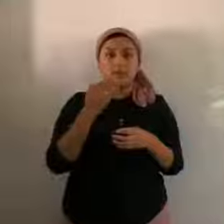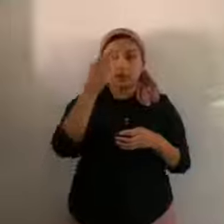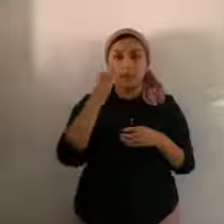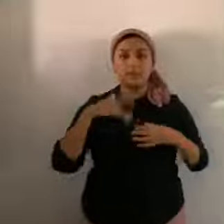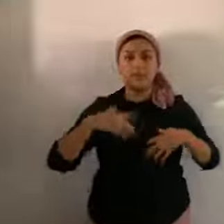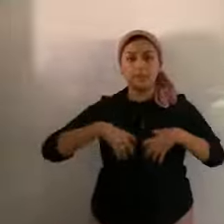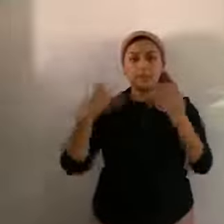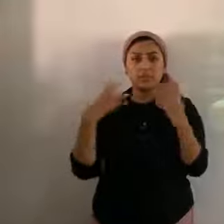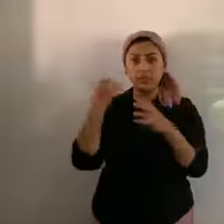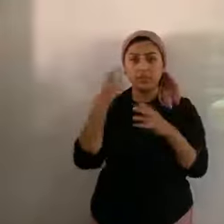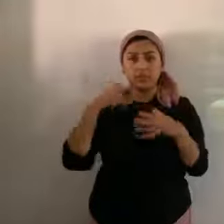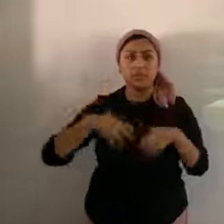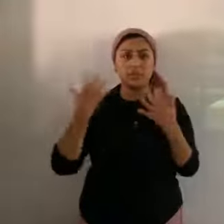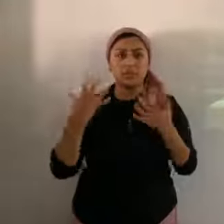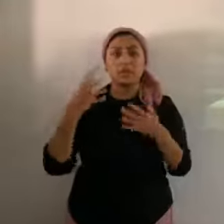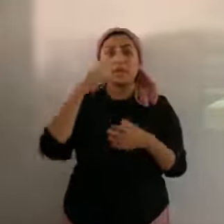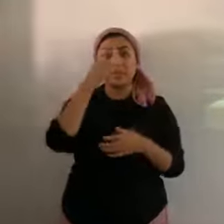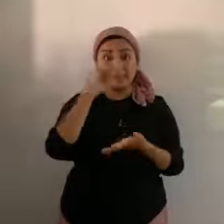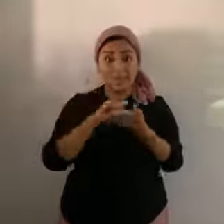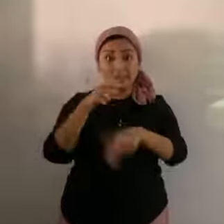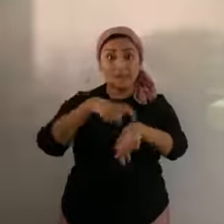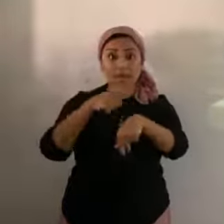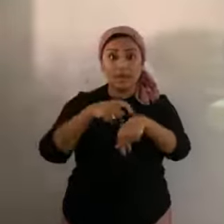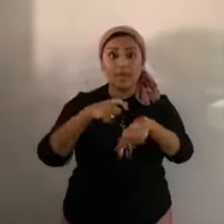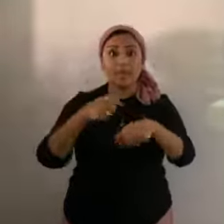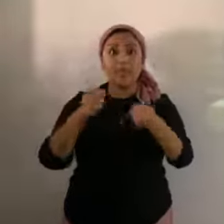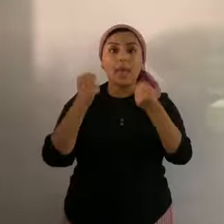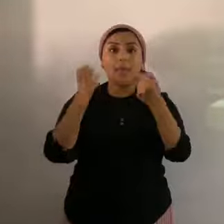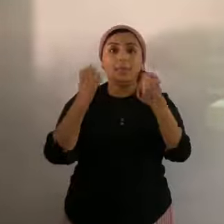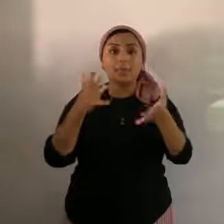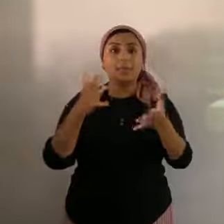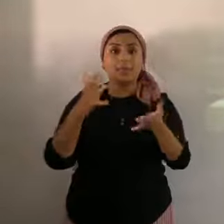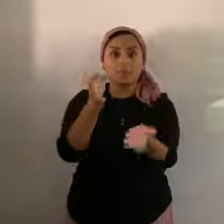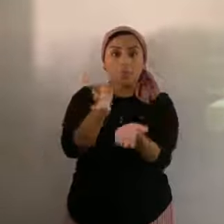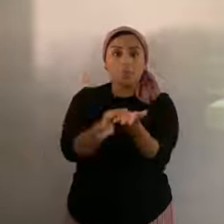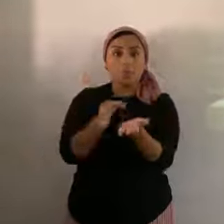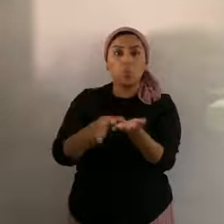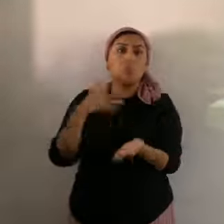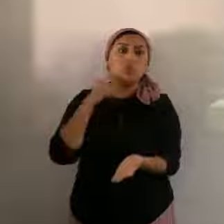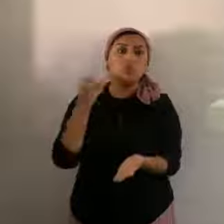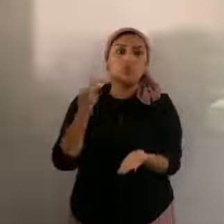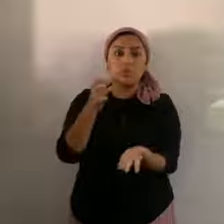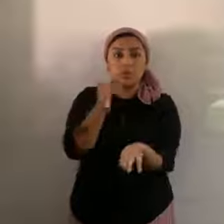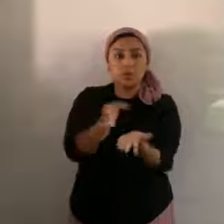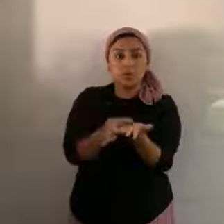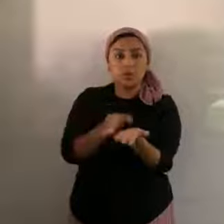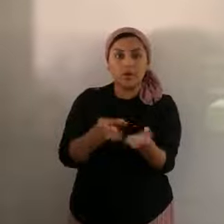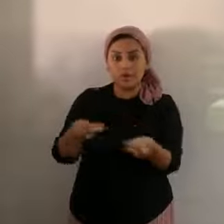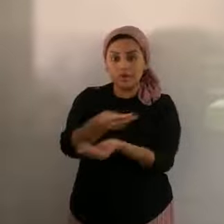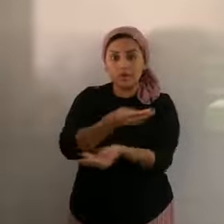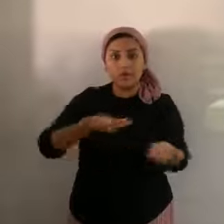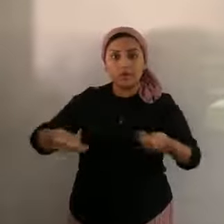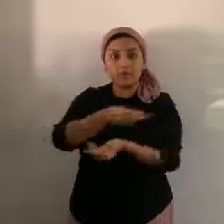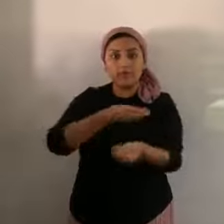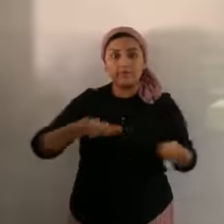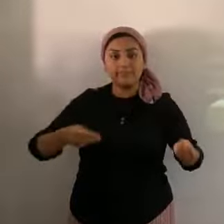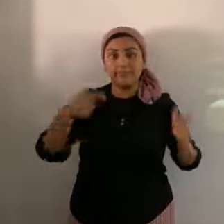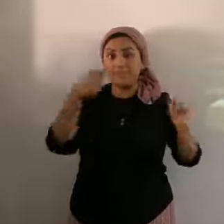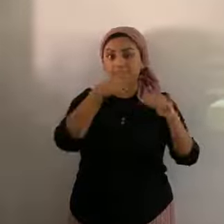airó, Yahshua se airó, porque en ese momento circulaban varias monedas ahí. O sea, era una atrocidad lo que hizo